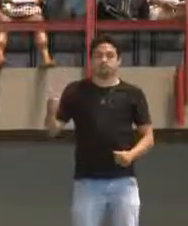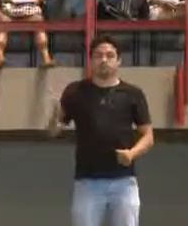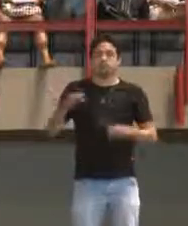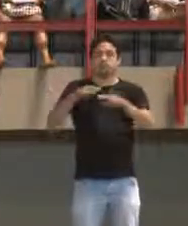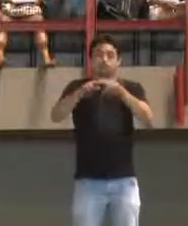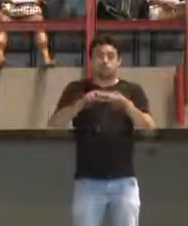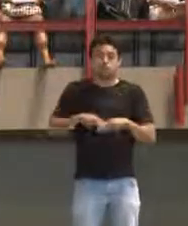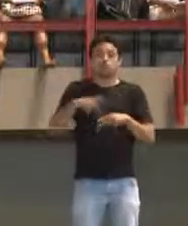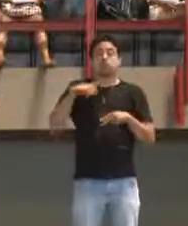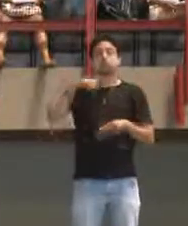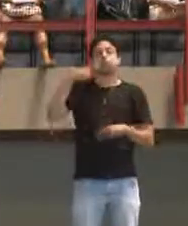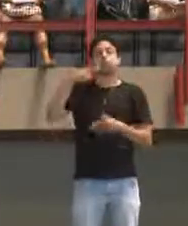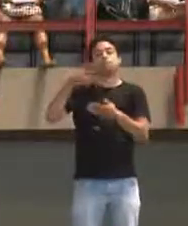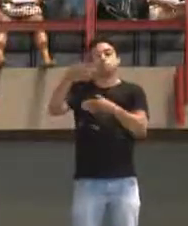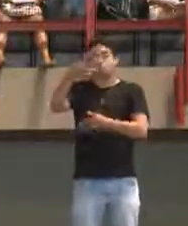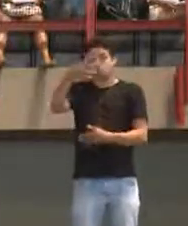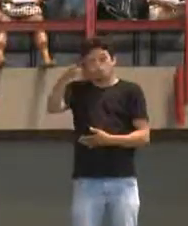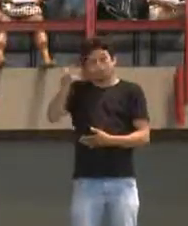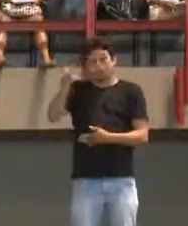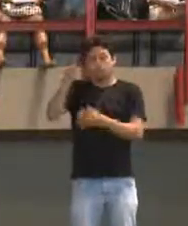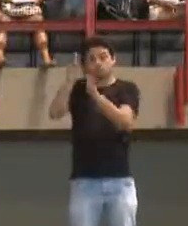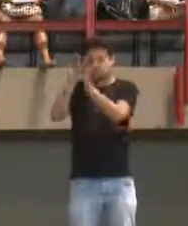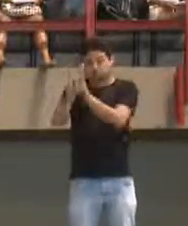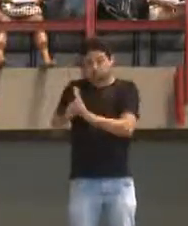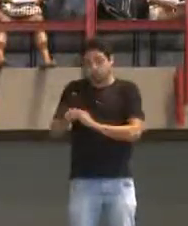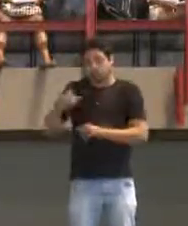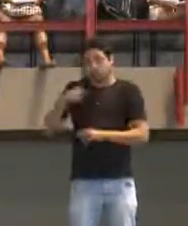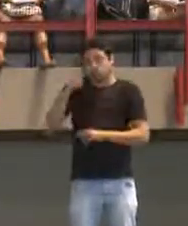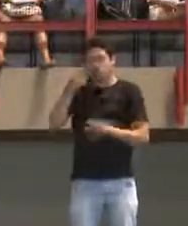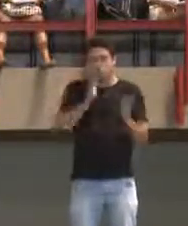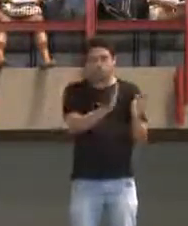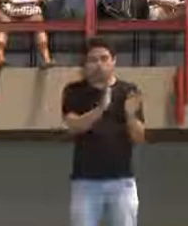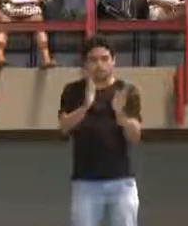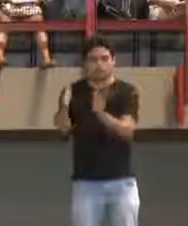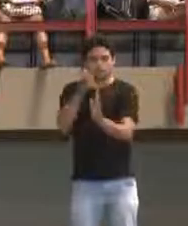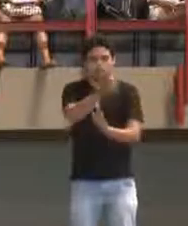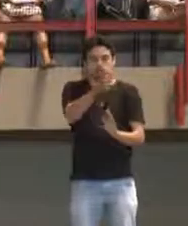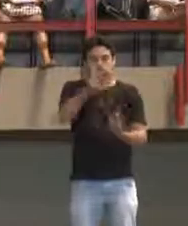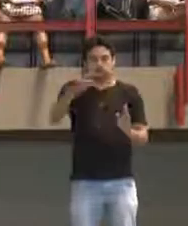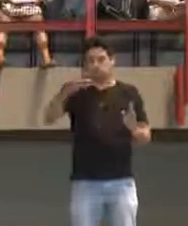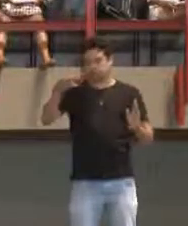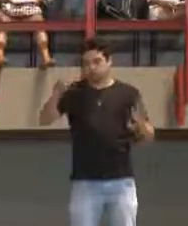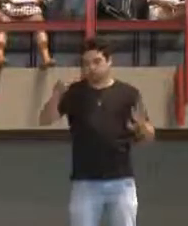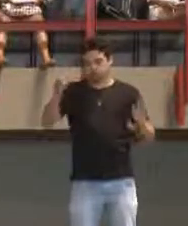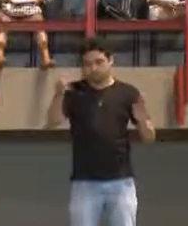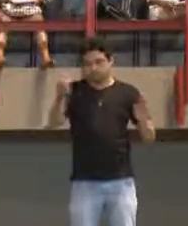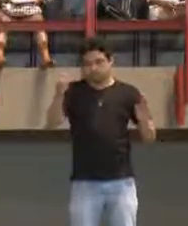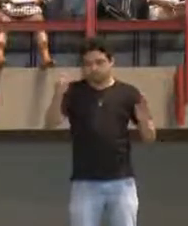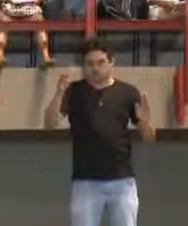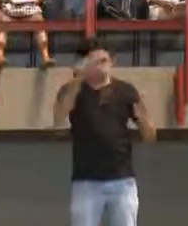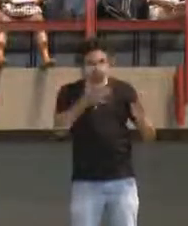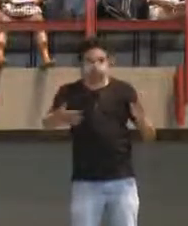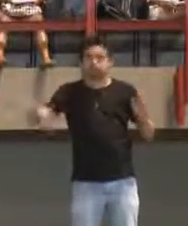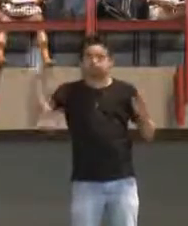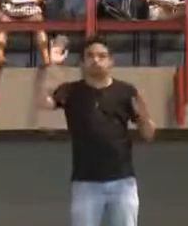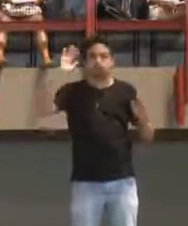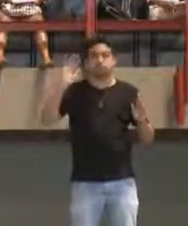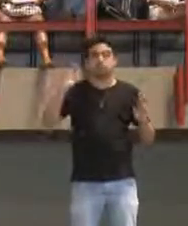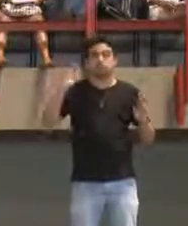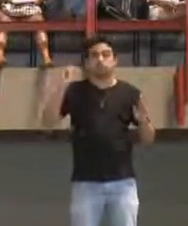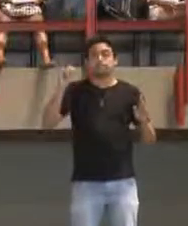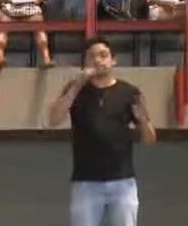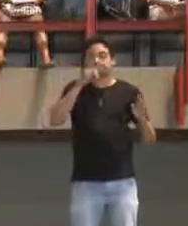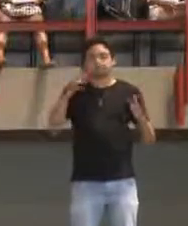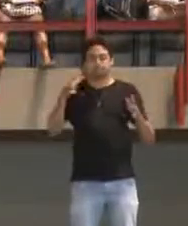Numa prova de 45 problemas, você tem que fazer na sequência. 1, 2, 3, 4, 5, 6. Se você